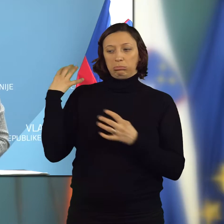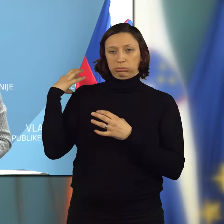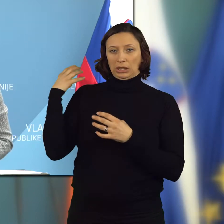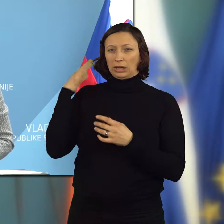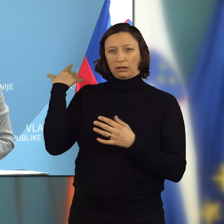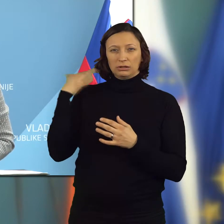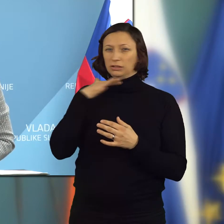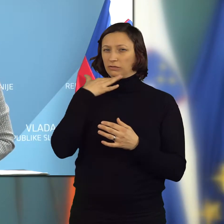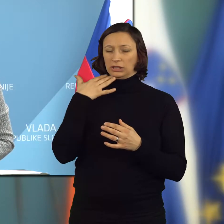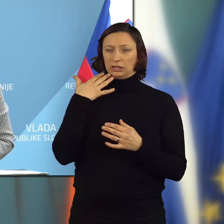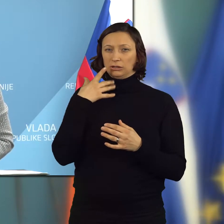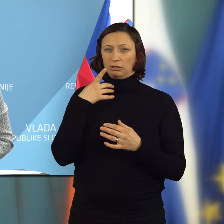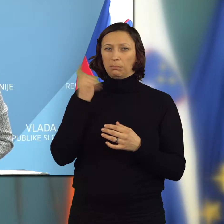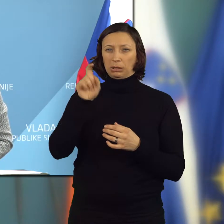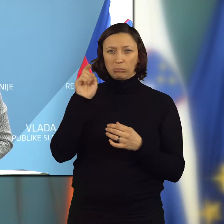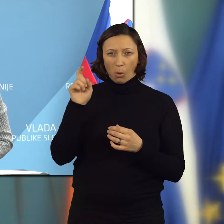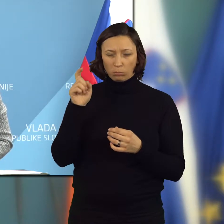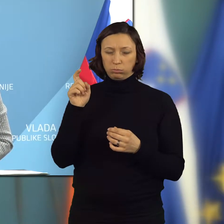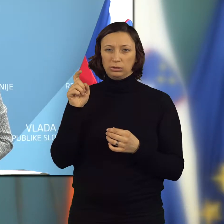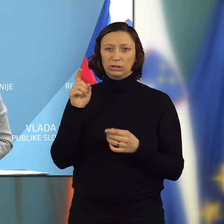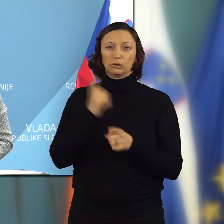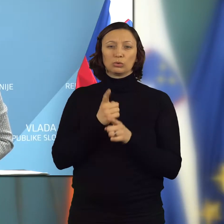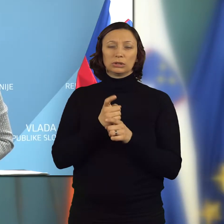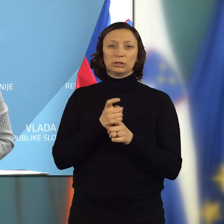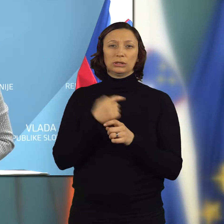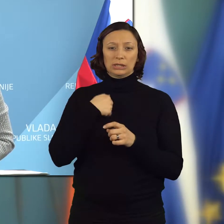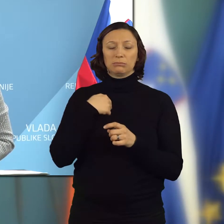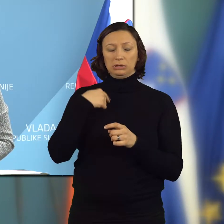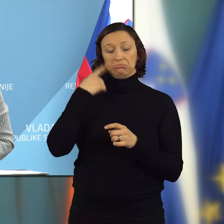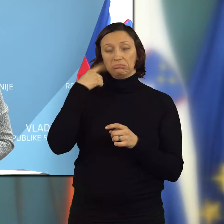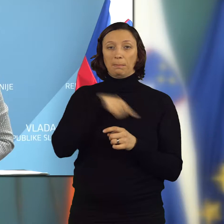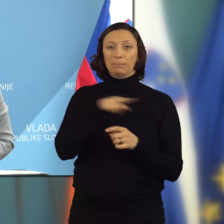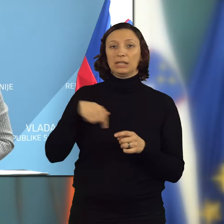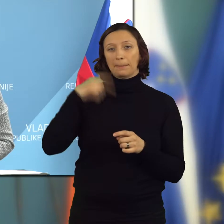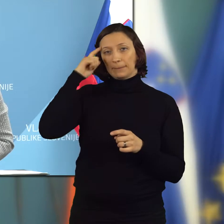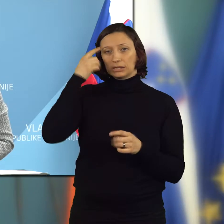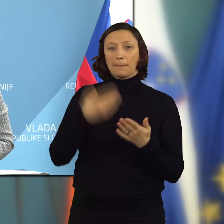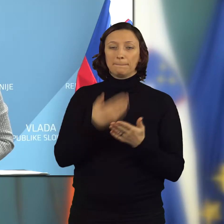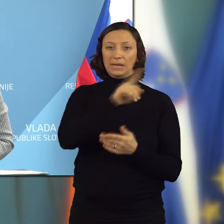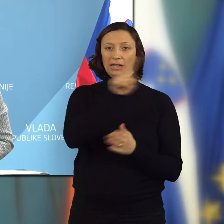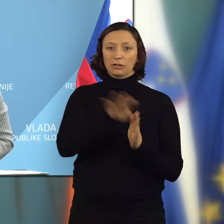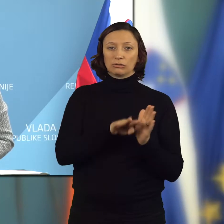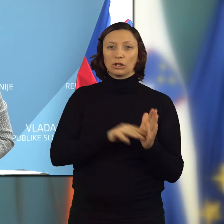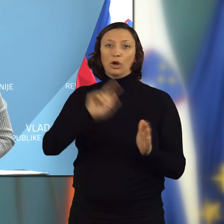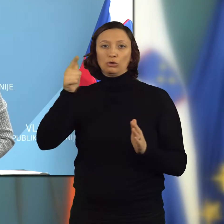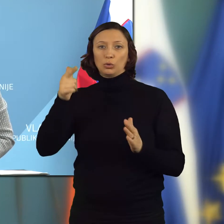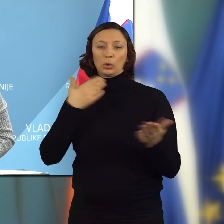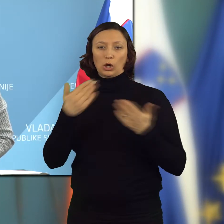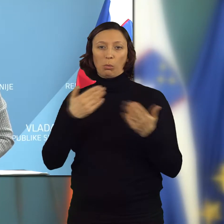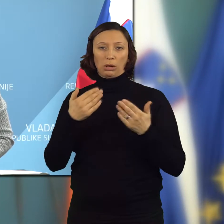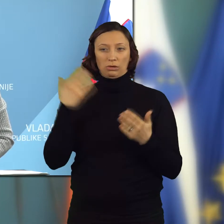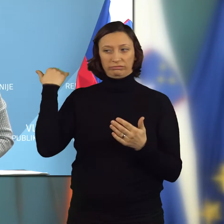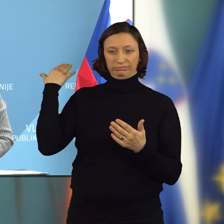v preteklosti zbujala tudi največ pripomb in zaradi česar menimo, da je predlog zakona ob drugi obravnavi